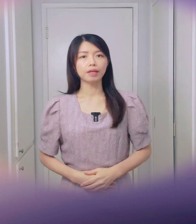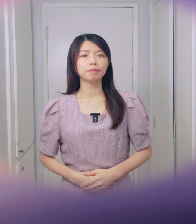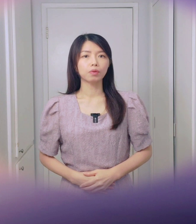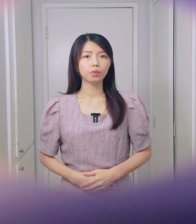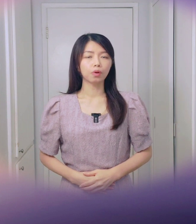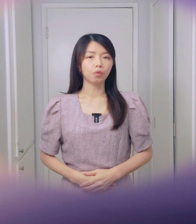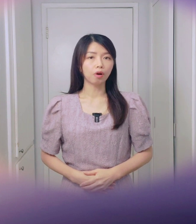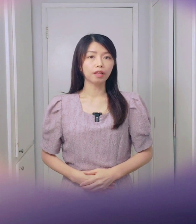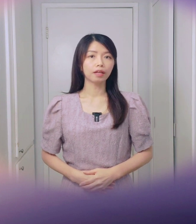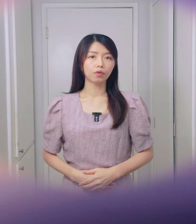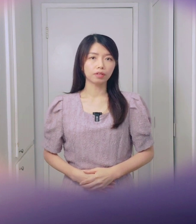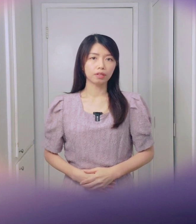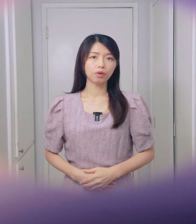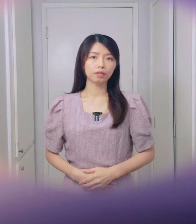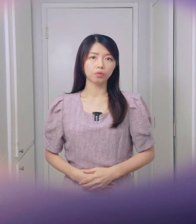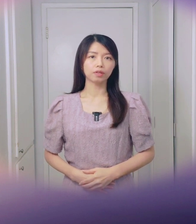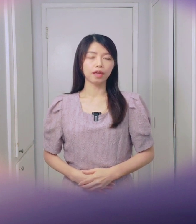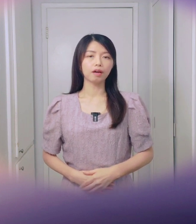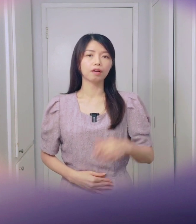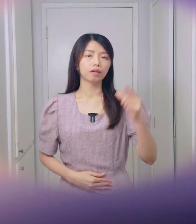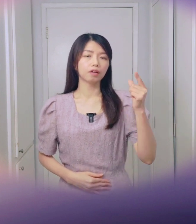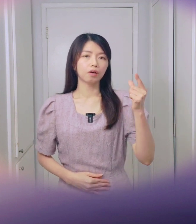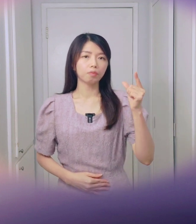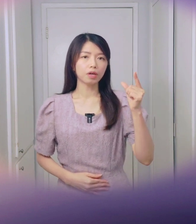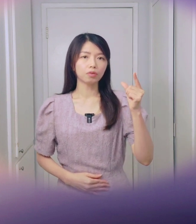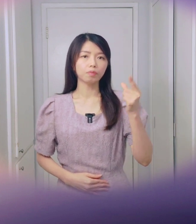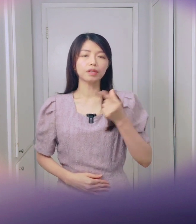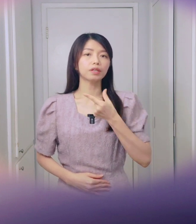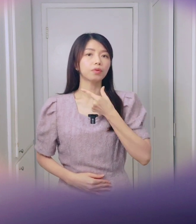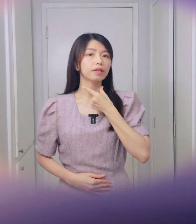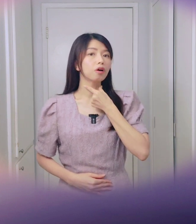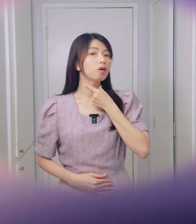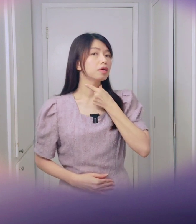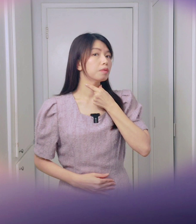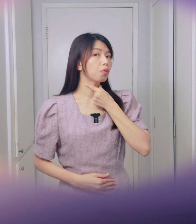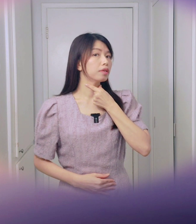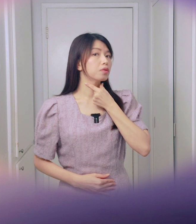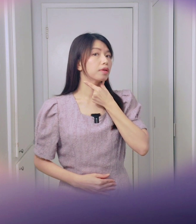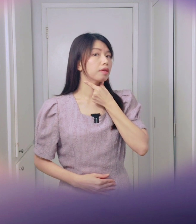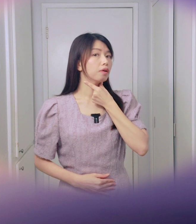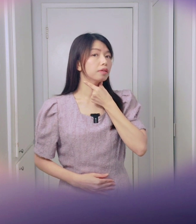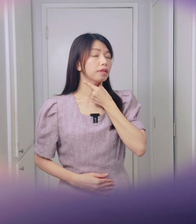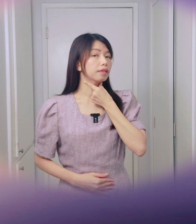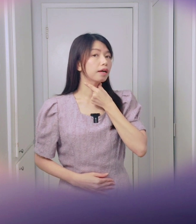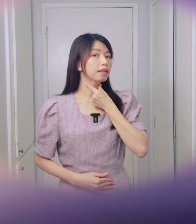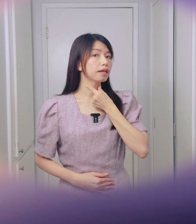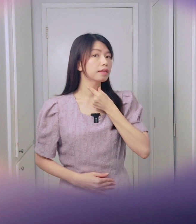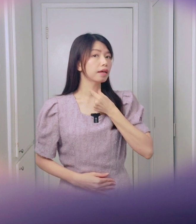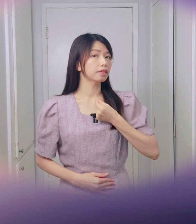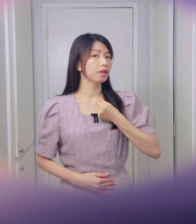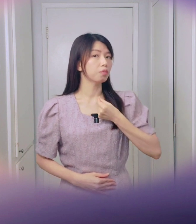찬양에서 마지막으로 원하다라고 한 뜻의 수어를 넣어줬는데요. 엄지하고 검지를 이용해서 이 목 있는 쪽에서